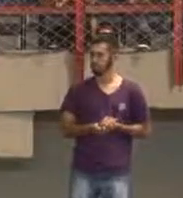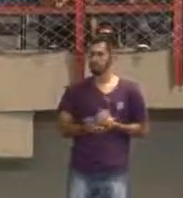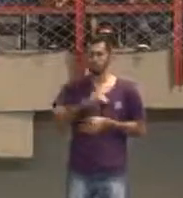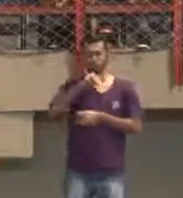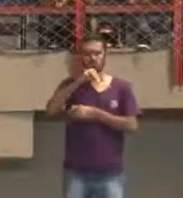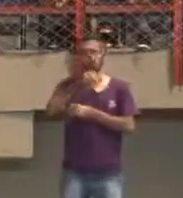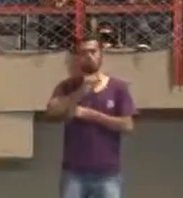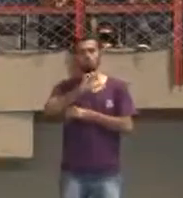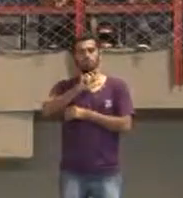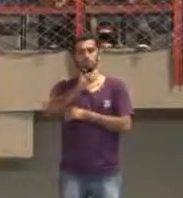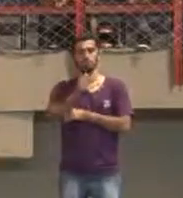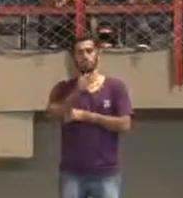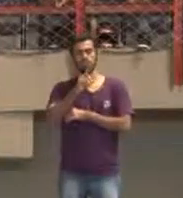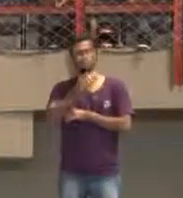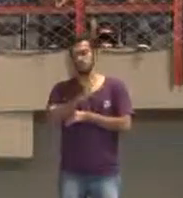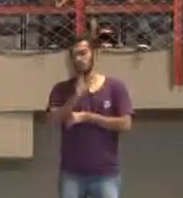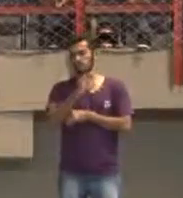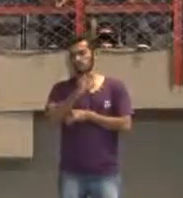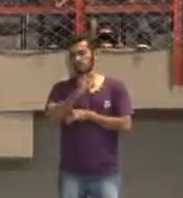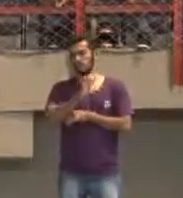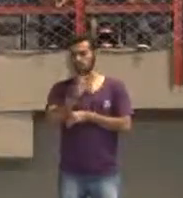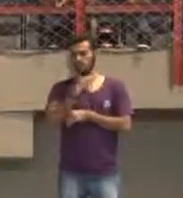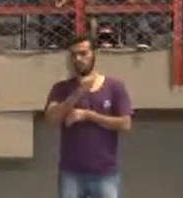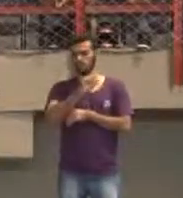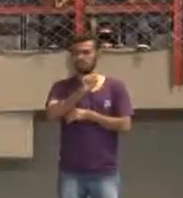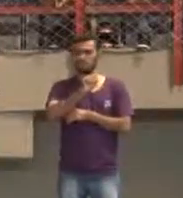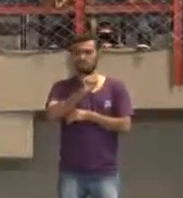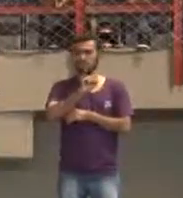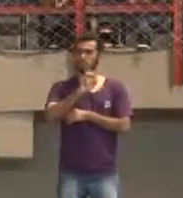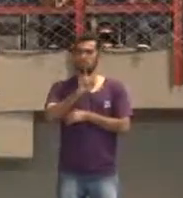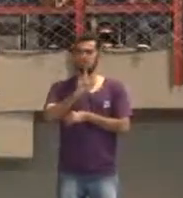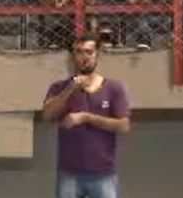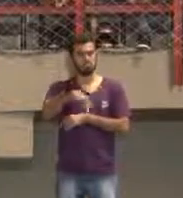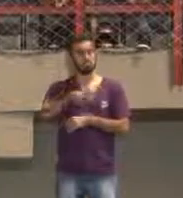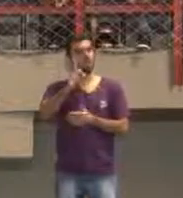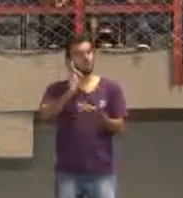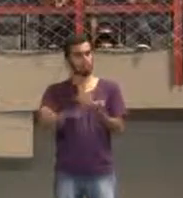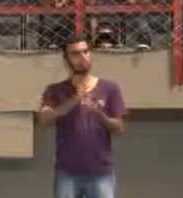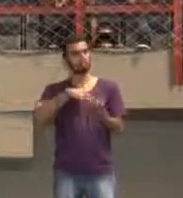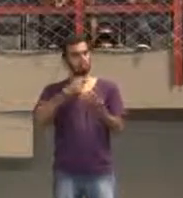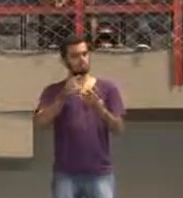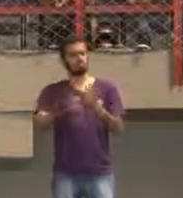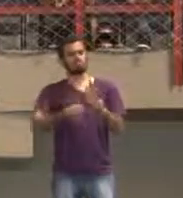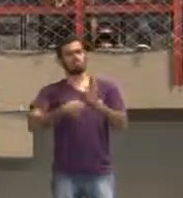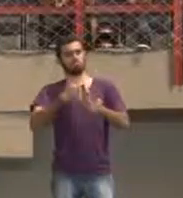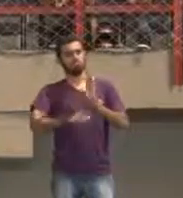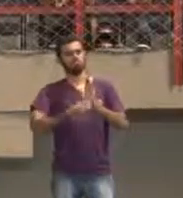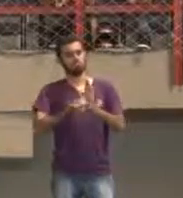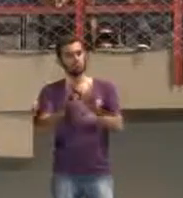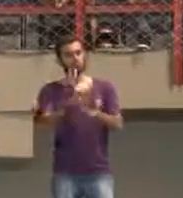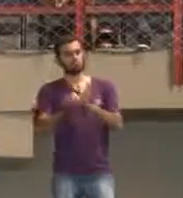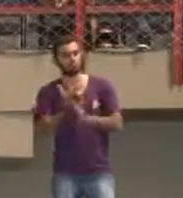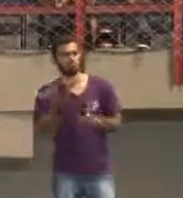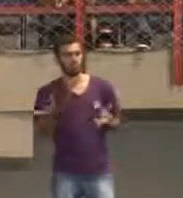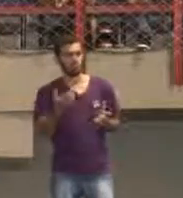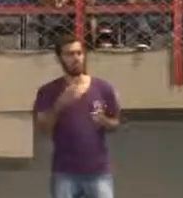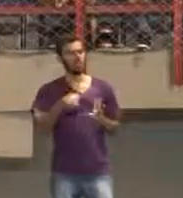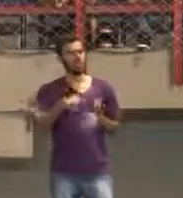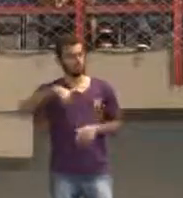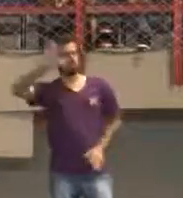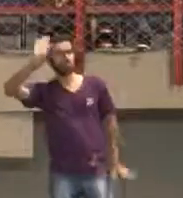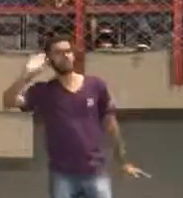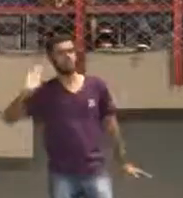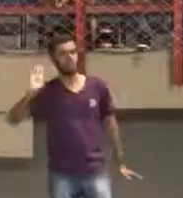Machado de Assis era ou não era um autor realista? Ele é o maior dos realistas. Ninguém abordou